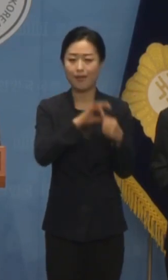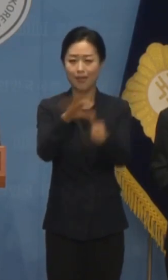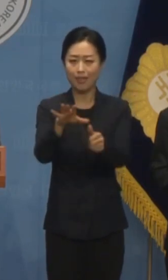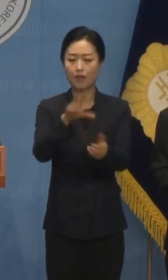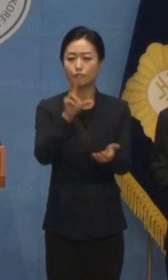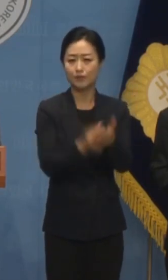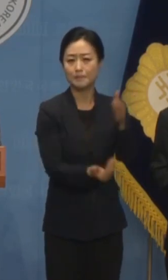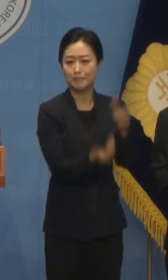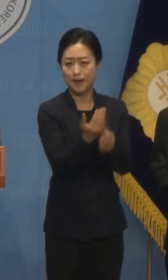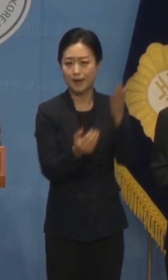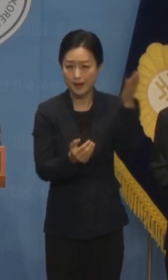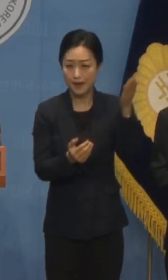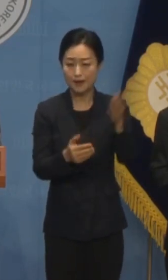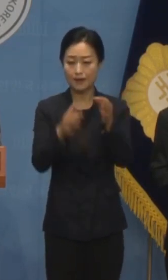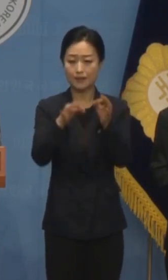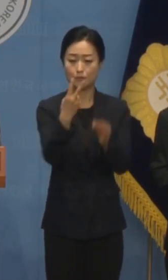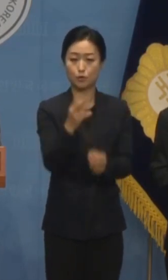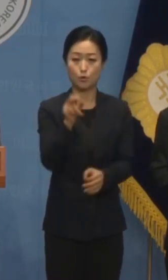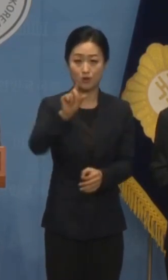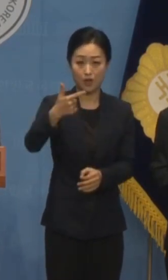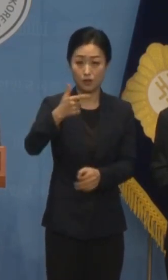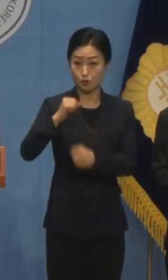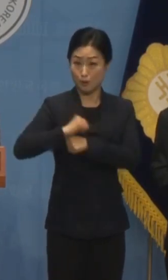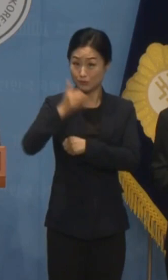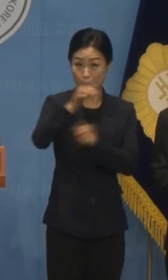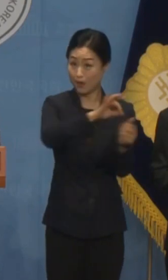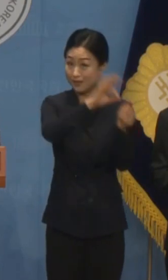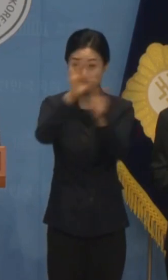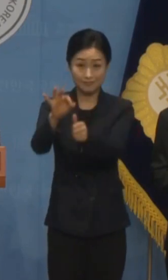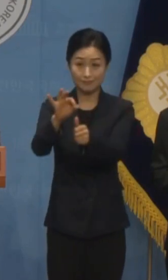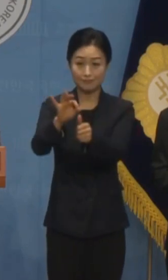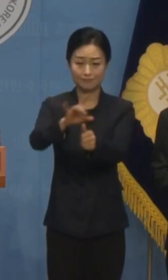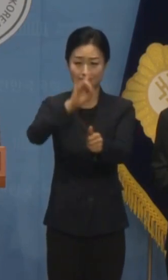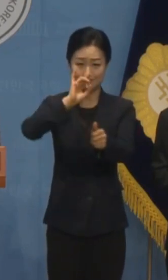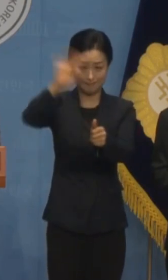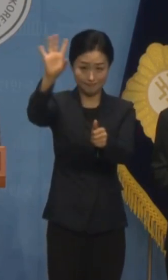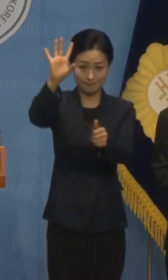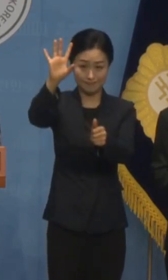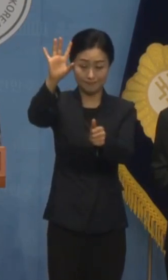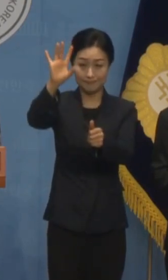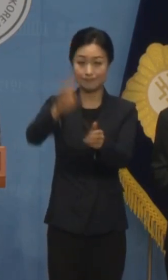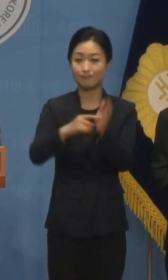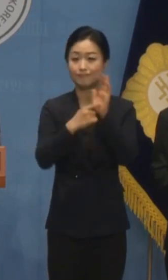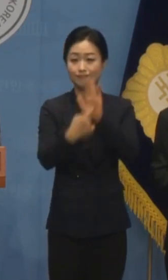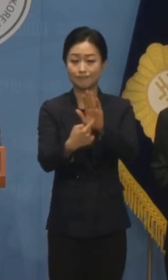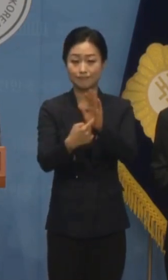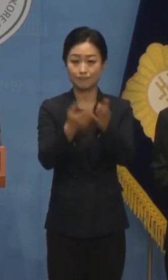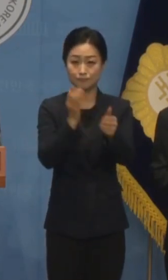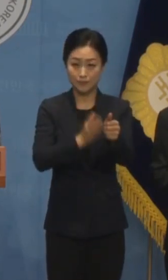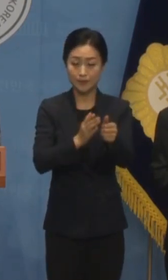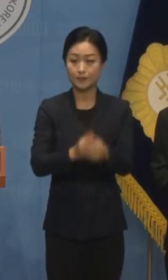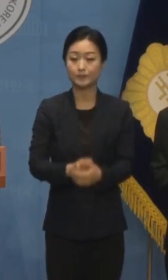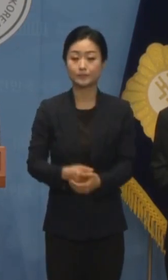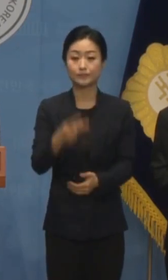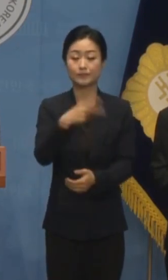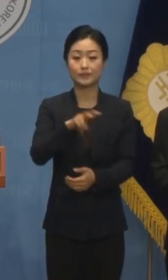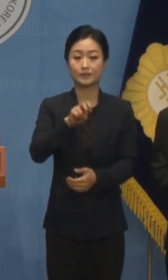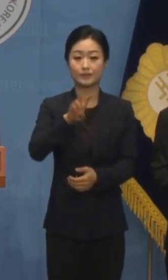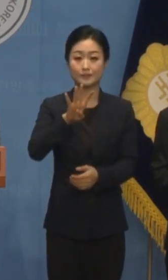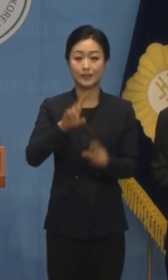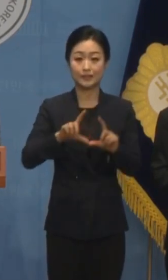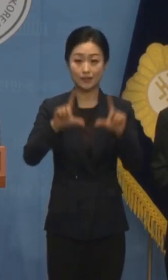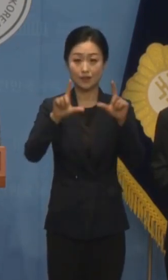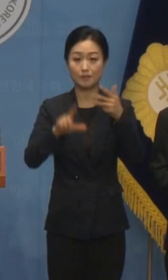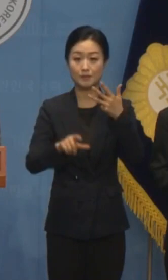정권, 김용현 국방장관 후보자 지명을 당장 철회하십시오.